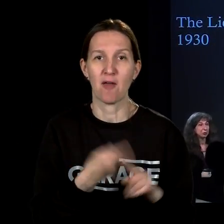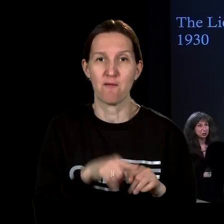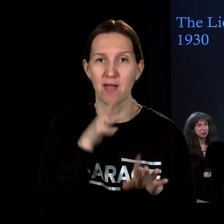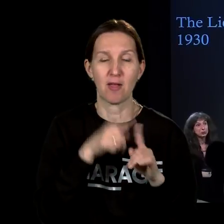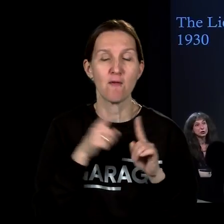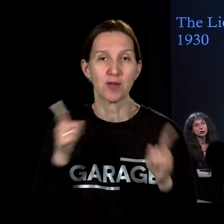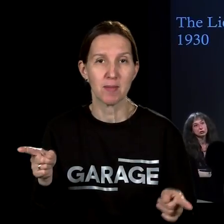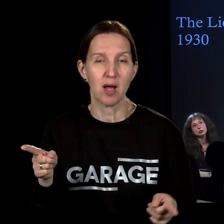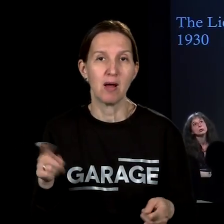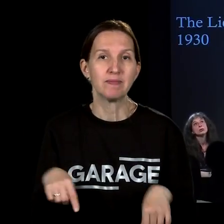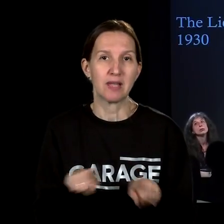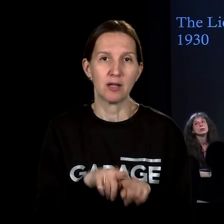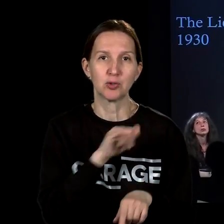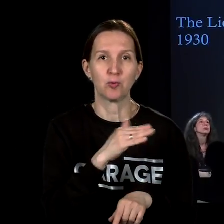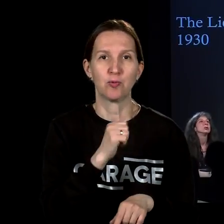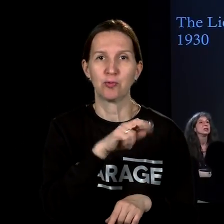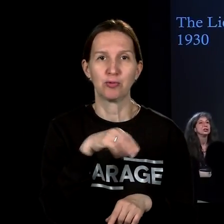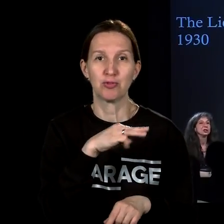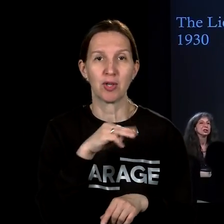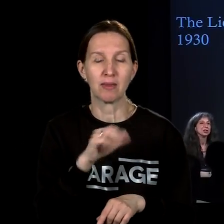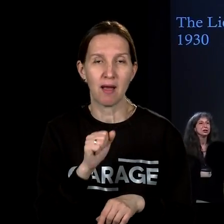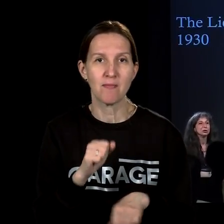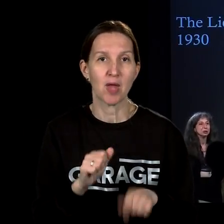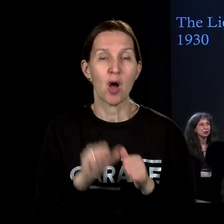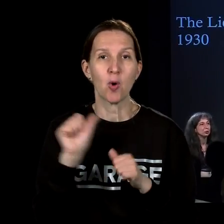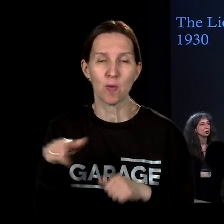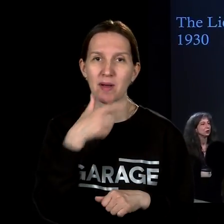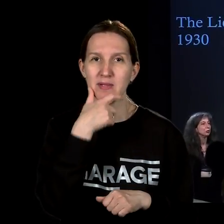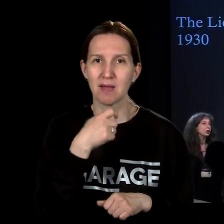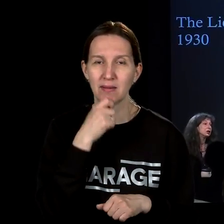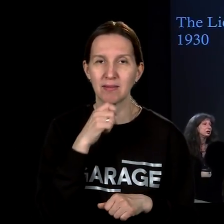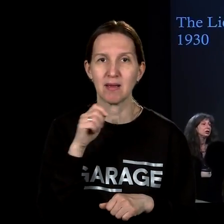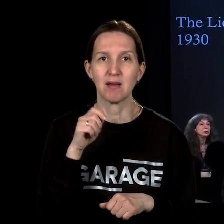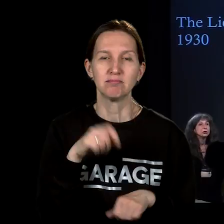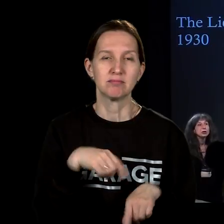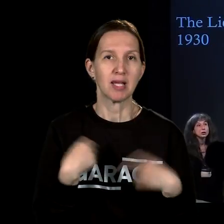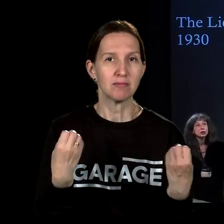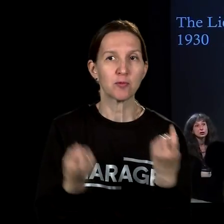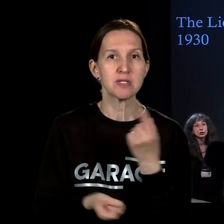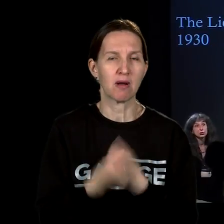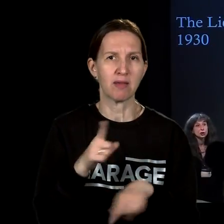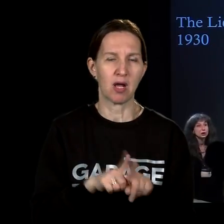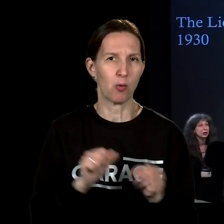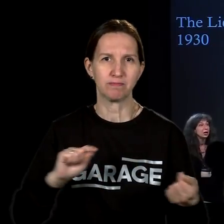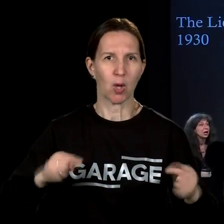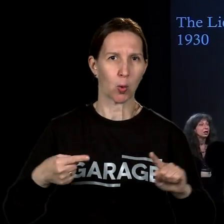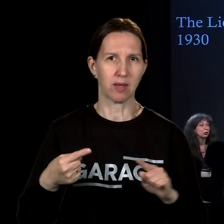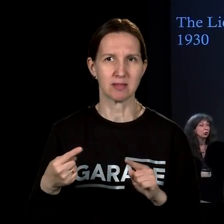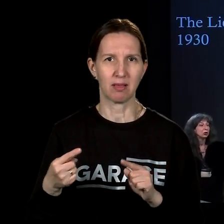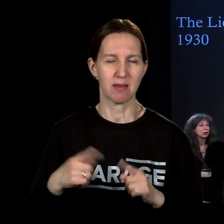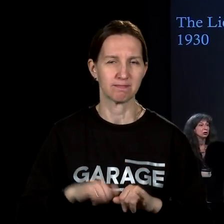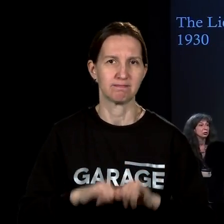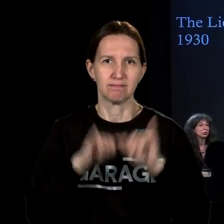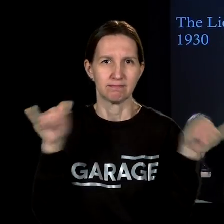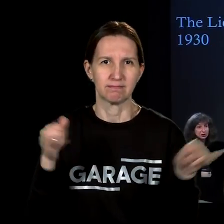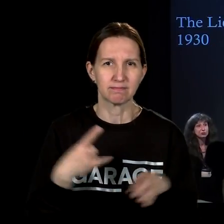возникает, помимо вот этой вот бесконечной красоты и комфортности и умилительности, возникают вполне гротескные сюжеты,